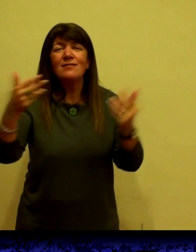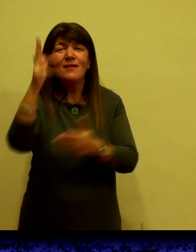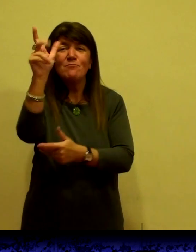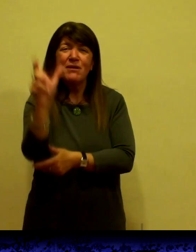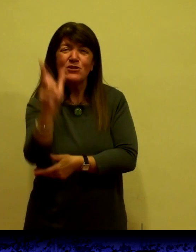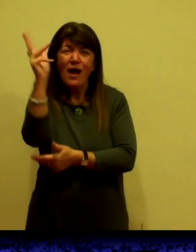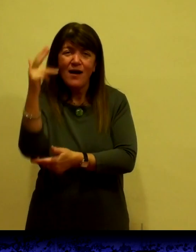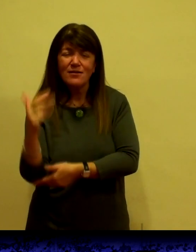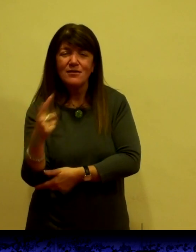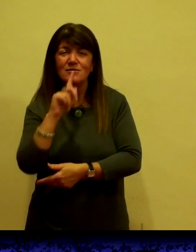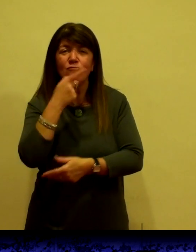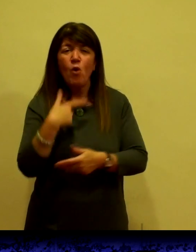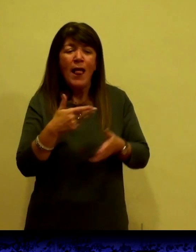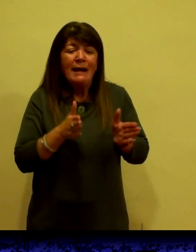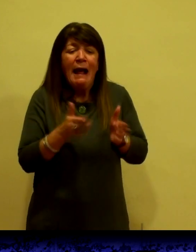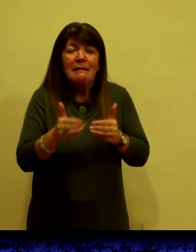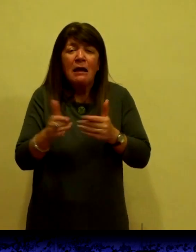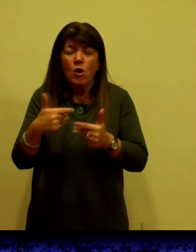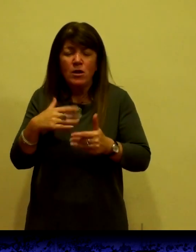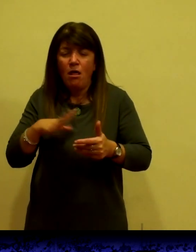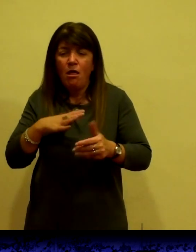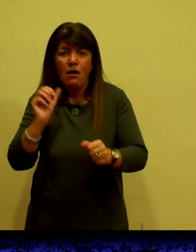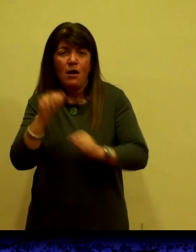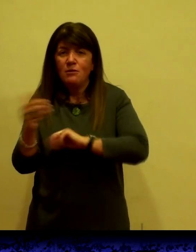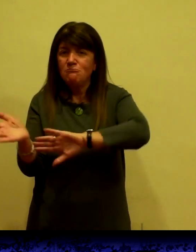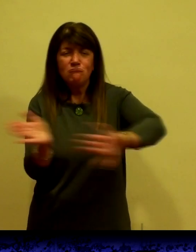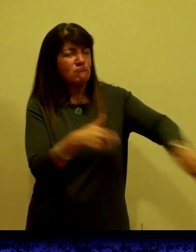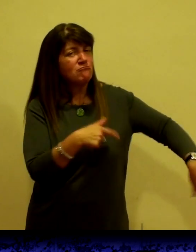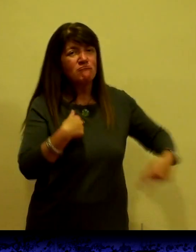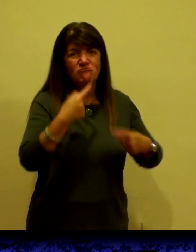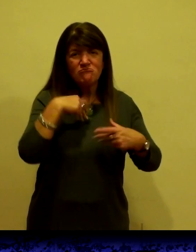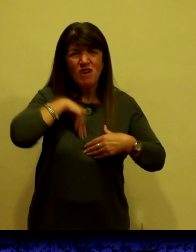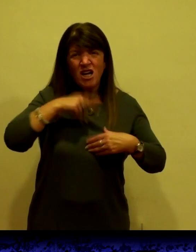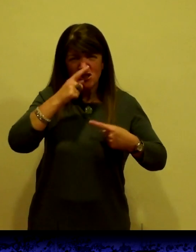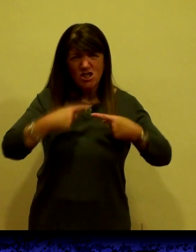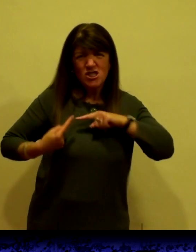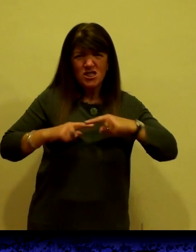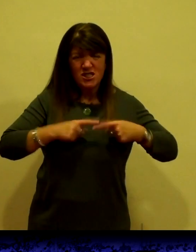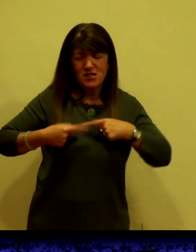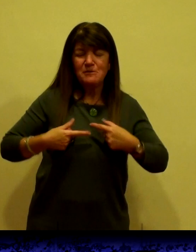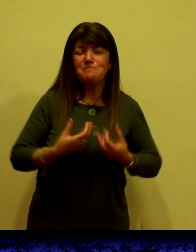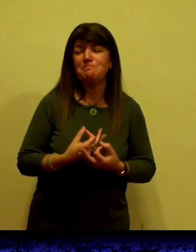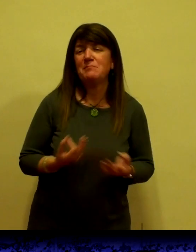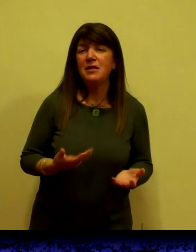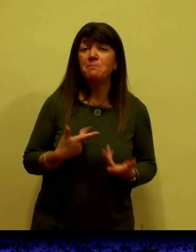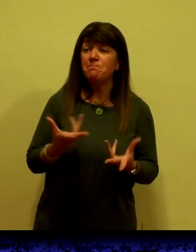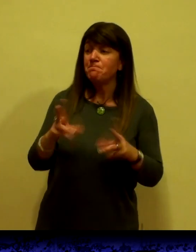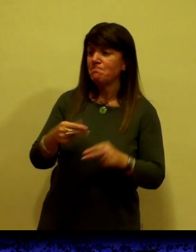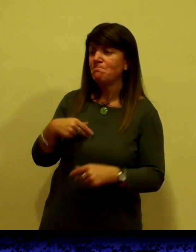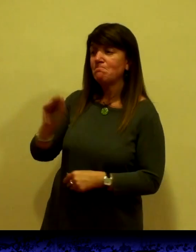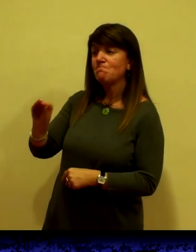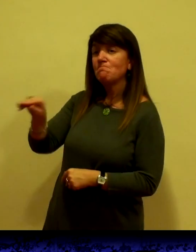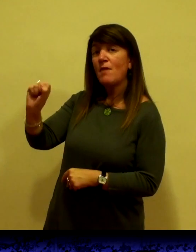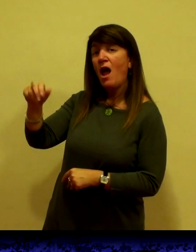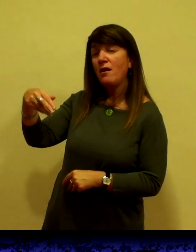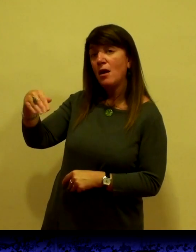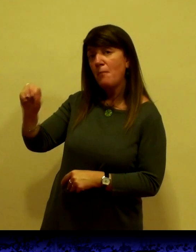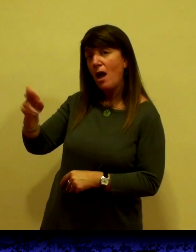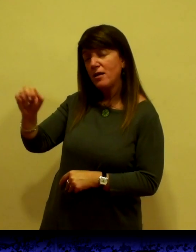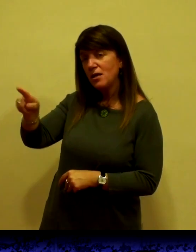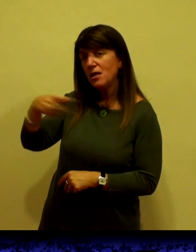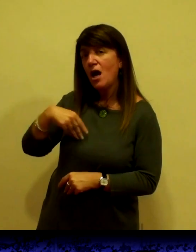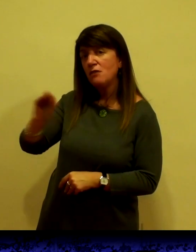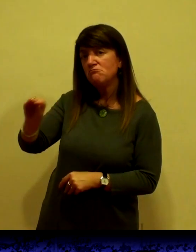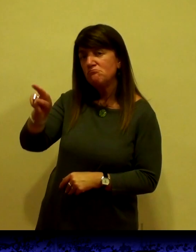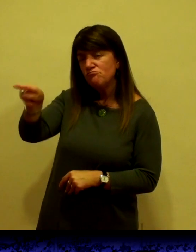certo, immagino. Ecco. C'è questo bisticcio qua. E torniamo ad Anna Maria, ecco, ti ci ho anticipato qualche nome